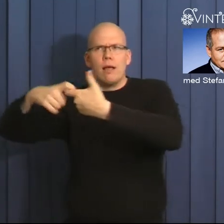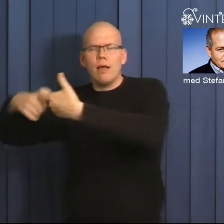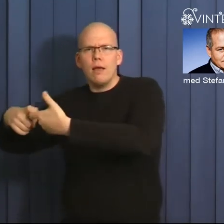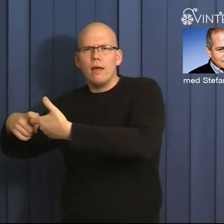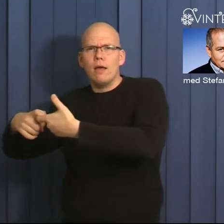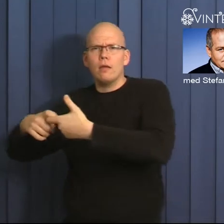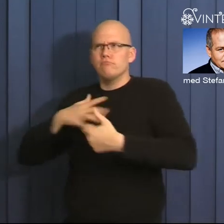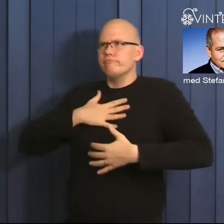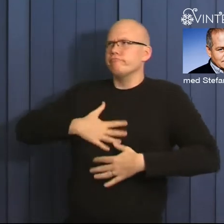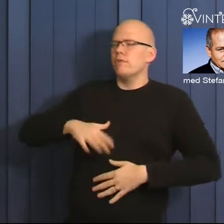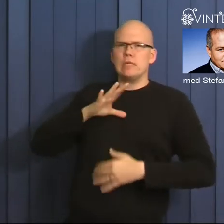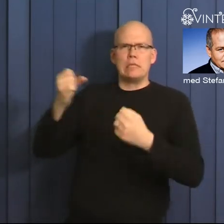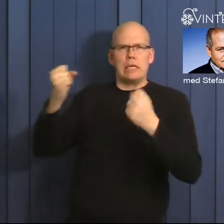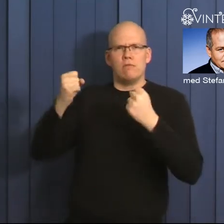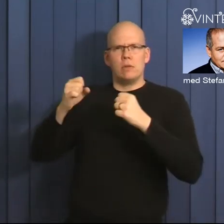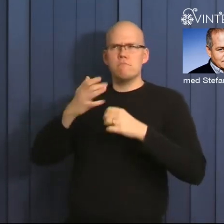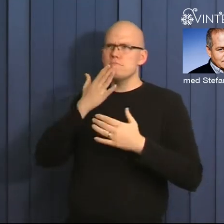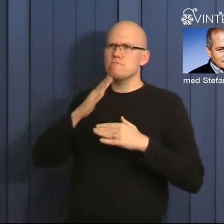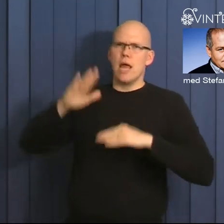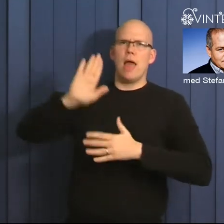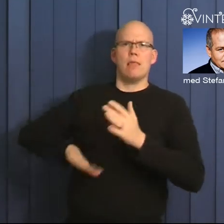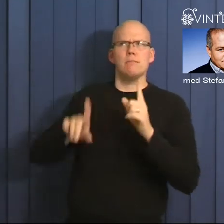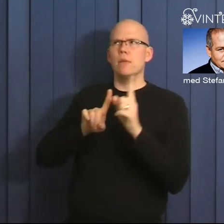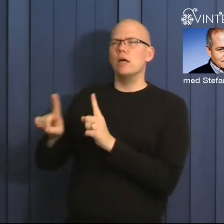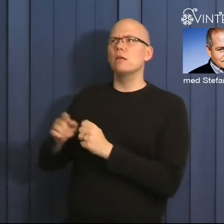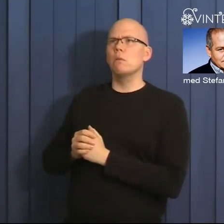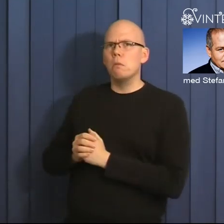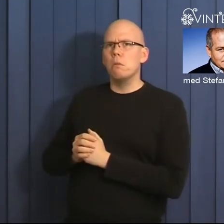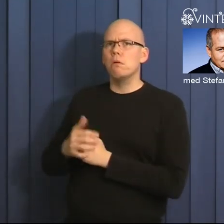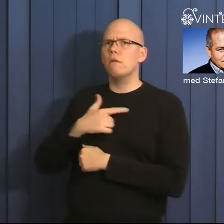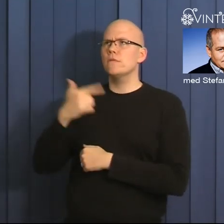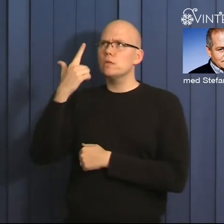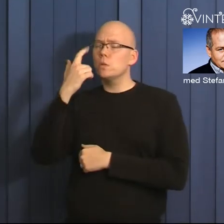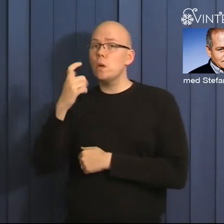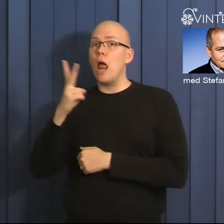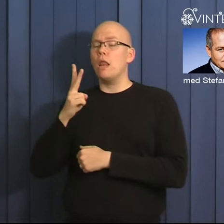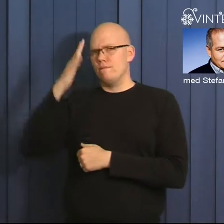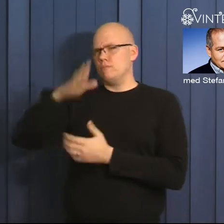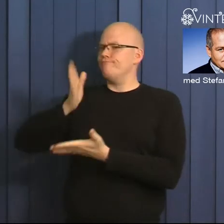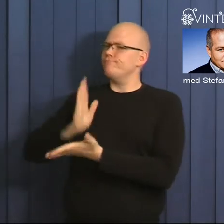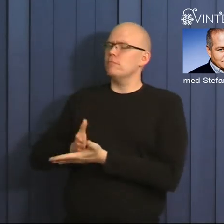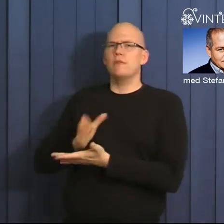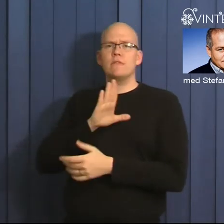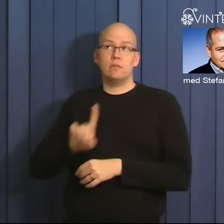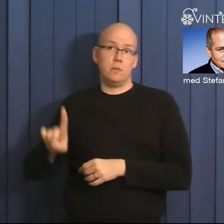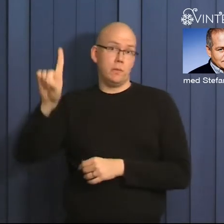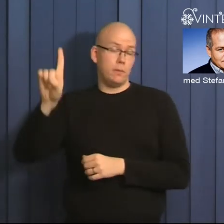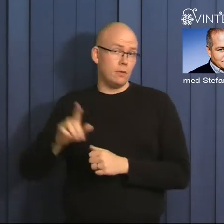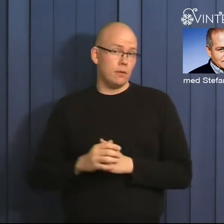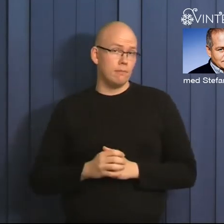långt större än människan Vi tror eller är förvissade om existensen av en